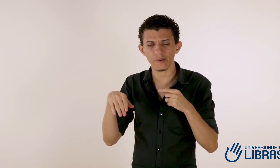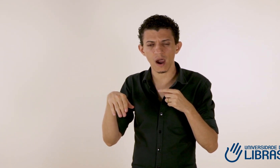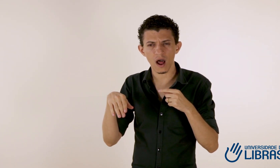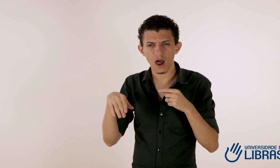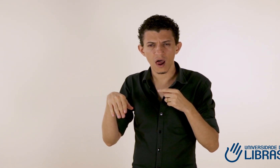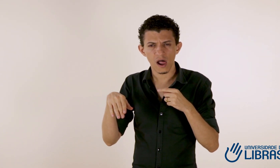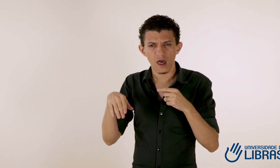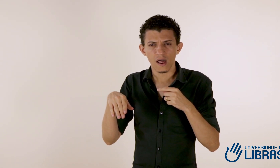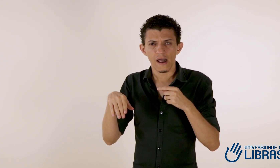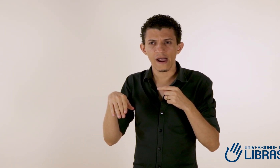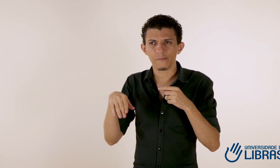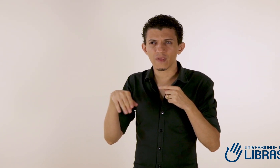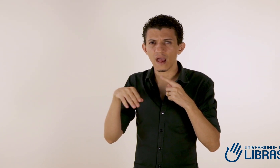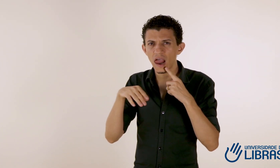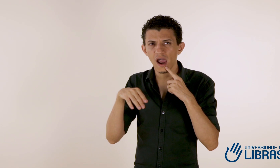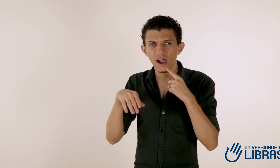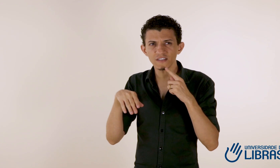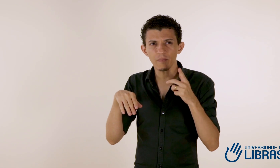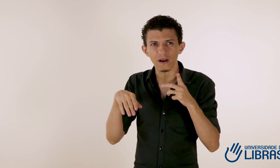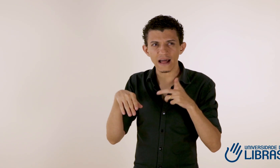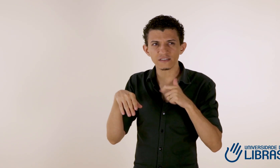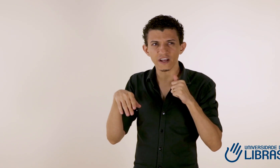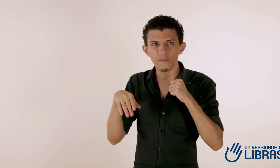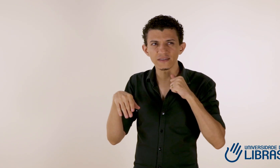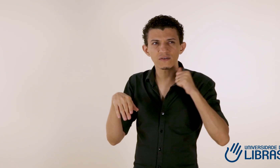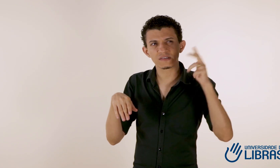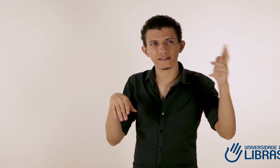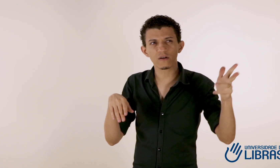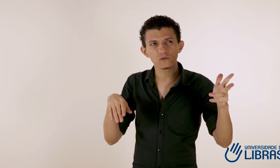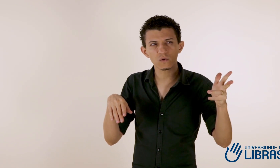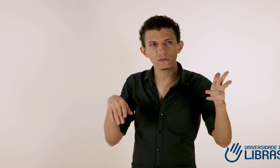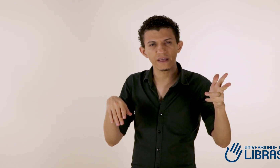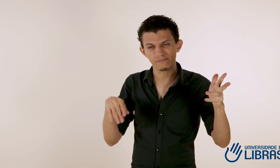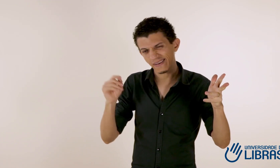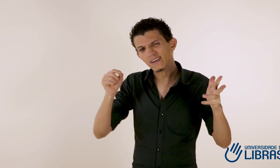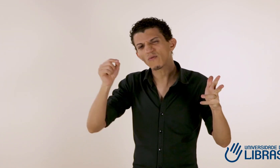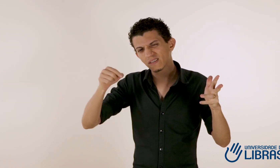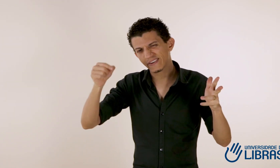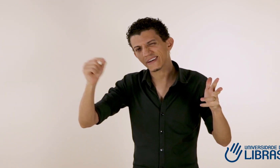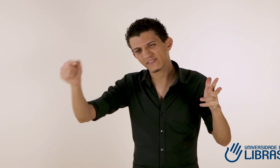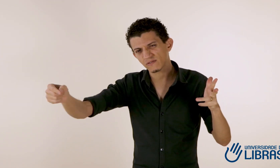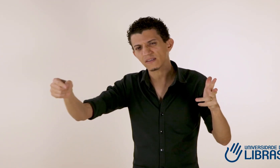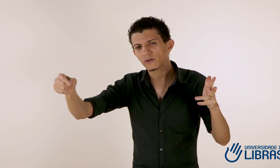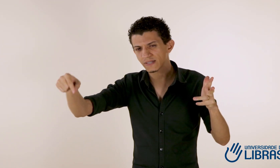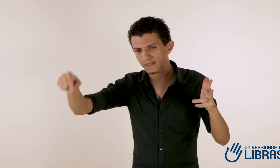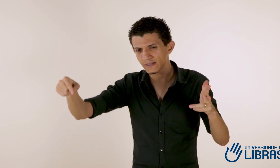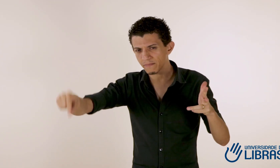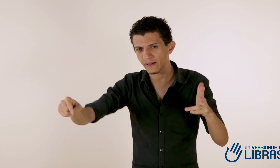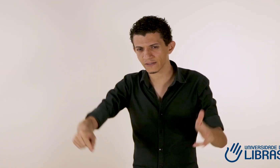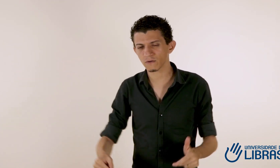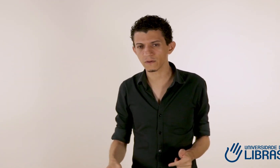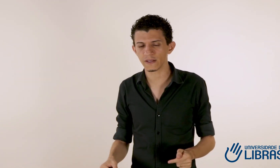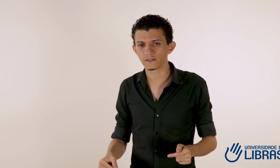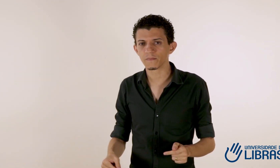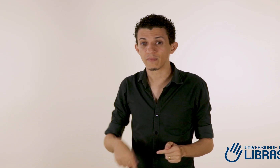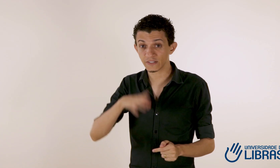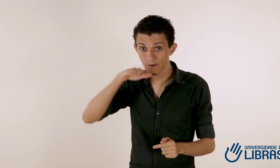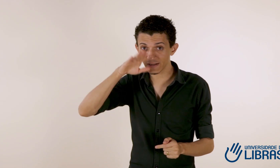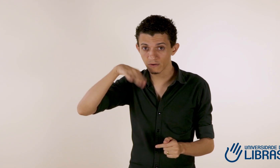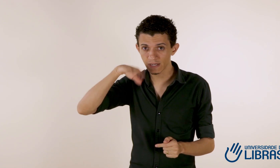também. Esse para o lado geralmente é usado em outros contextos, mas algumas vezes já vi situações assim também nesse contexto. Mas geralmente é usado